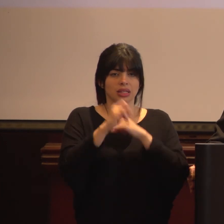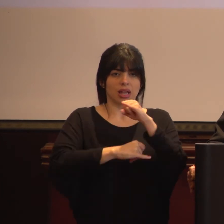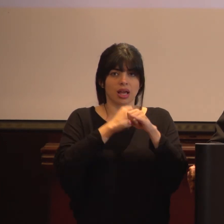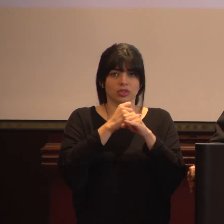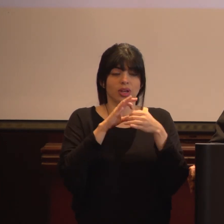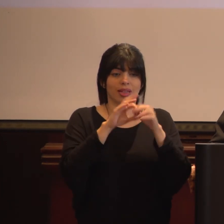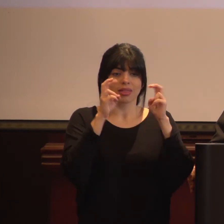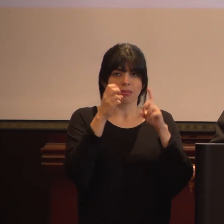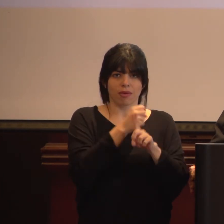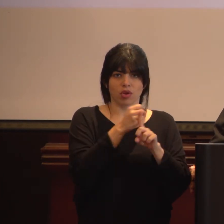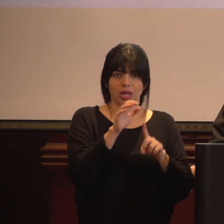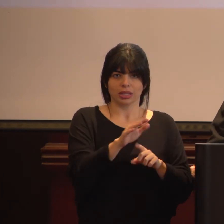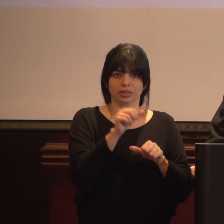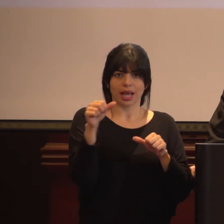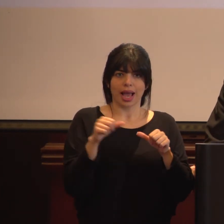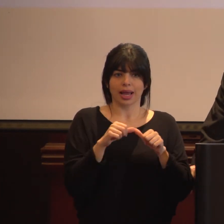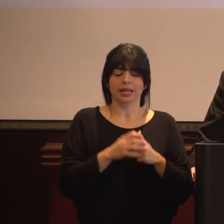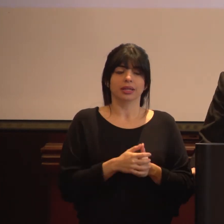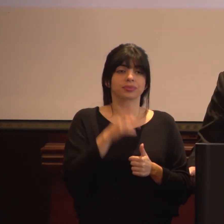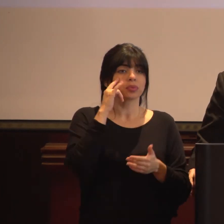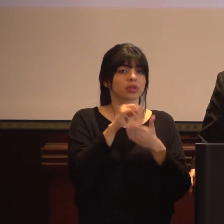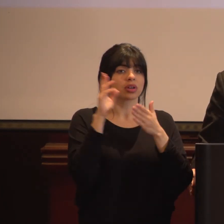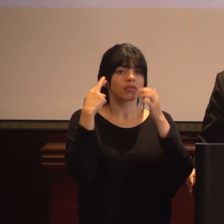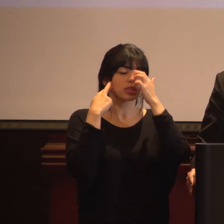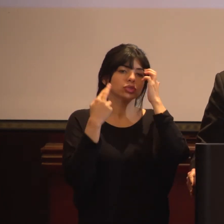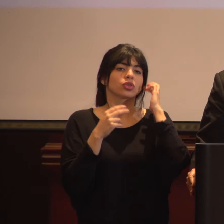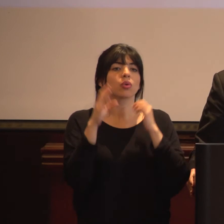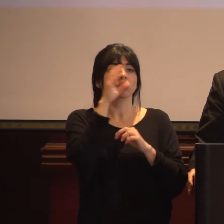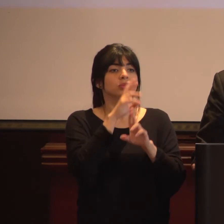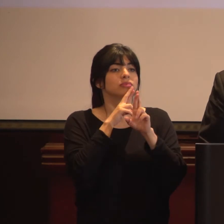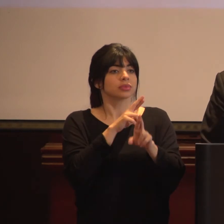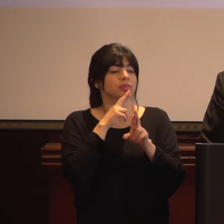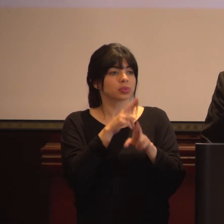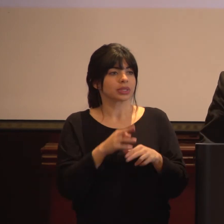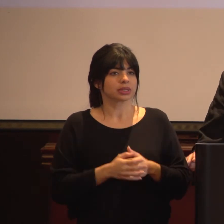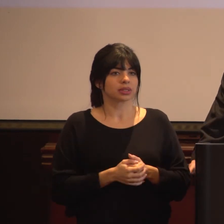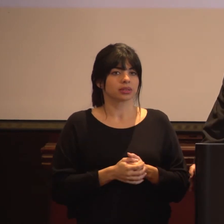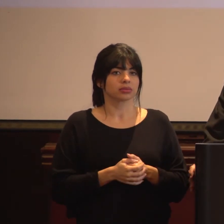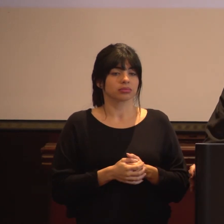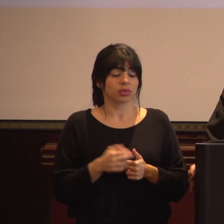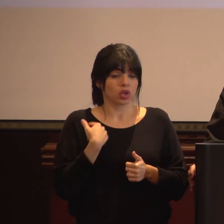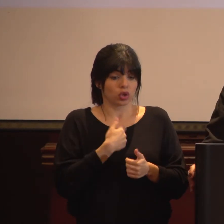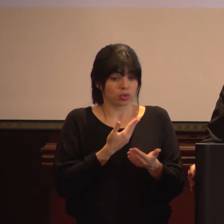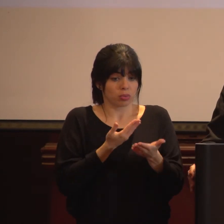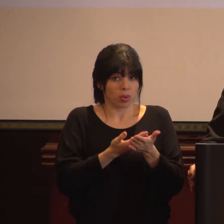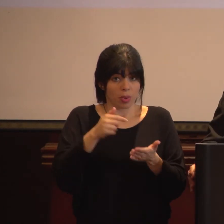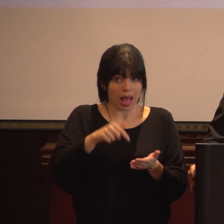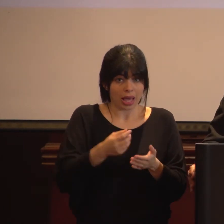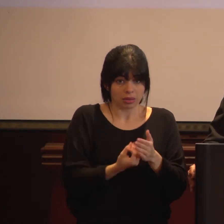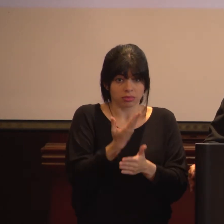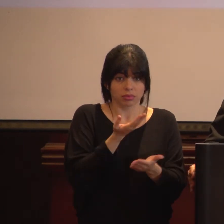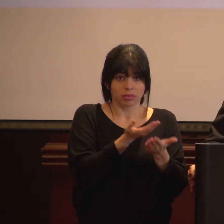violencia en la región Por consiguiente el marco de respuesta que propongamos debe entender el